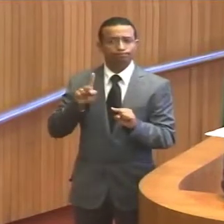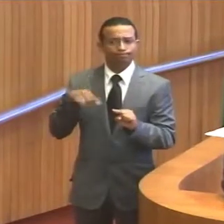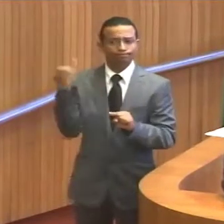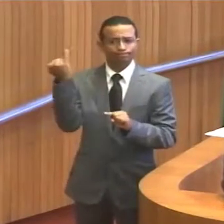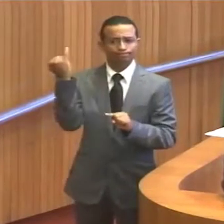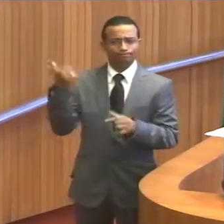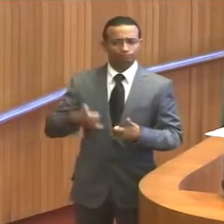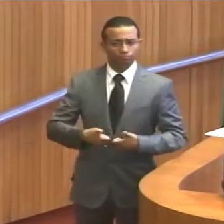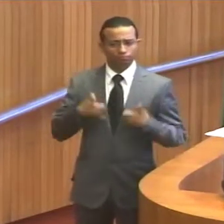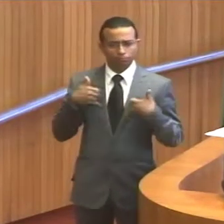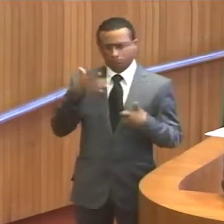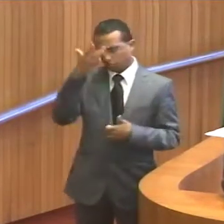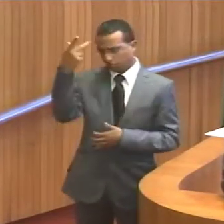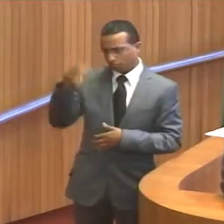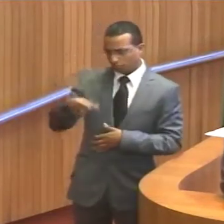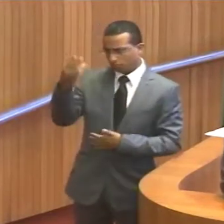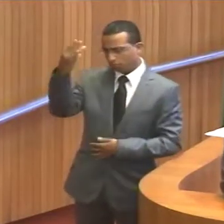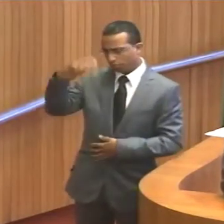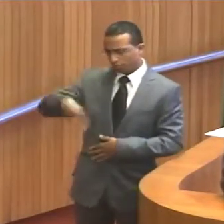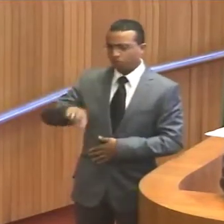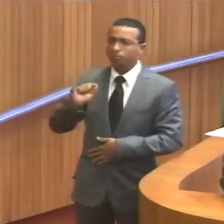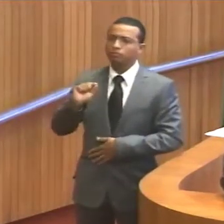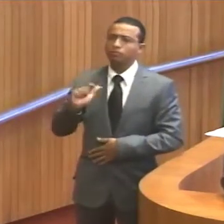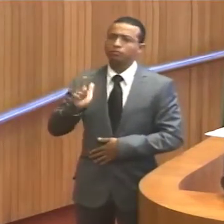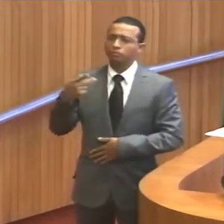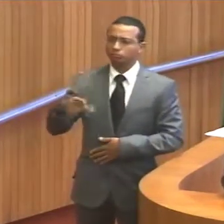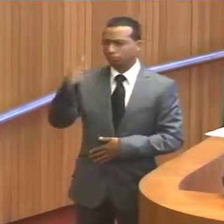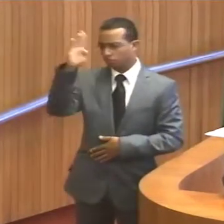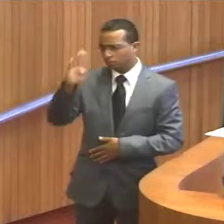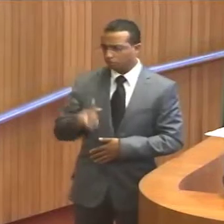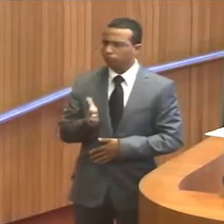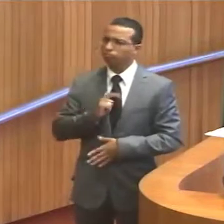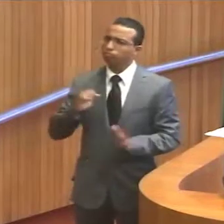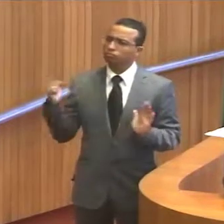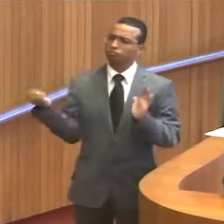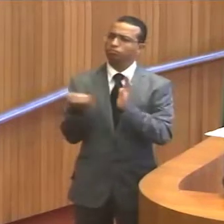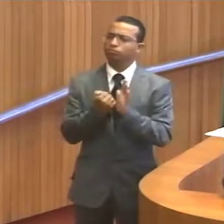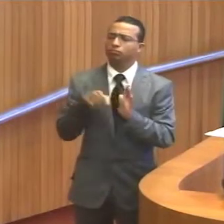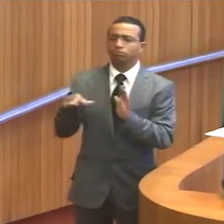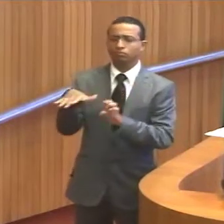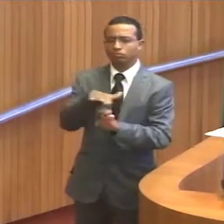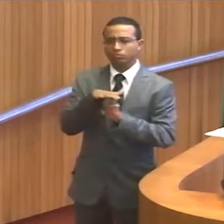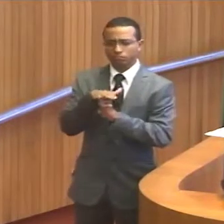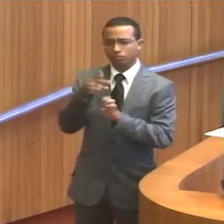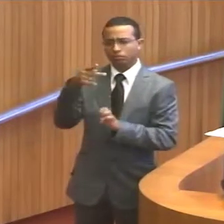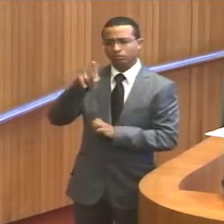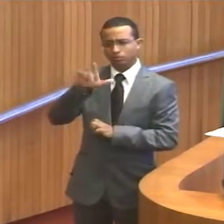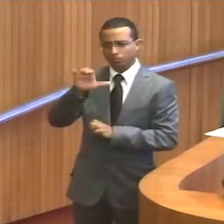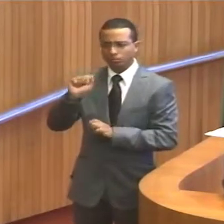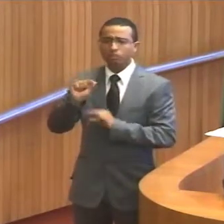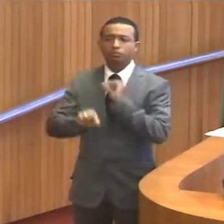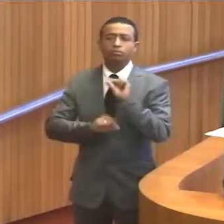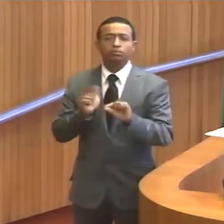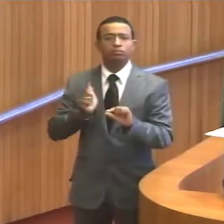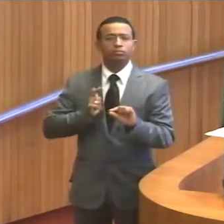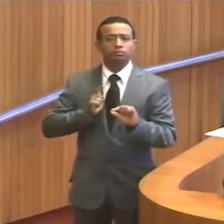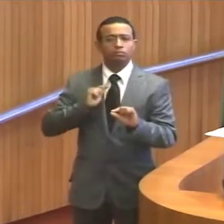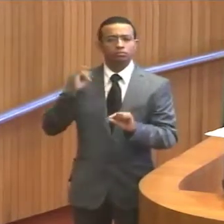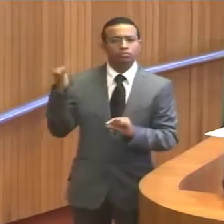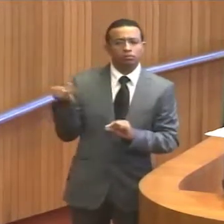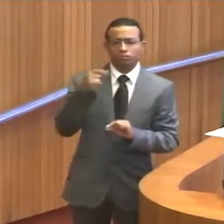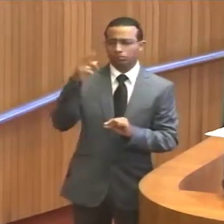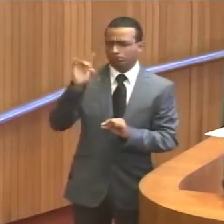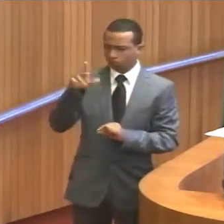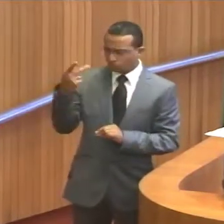de maranhense, orgulho brasileiro, ter esse patrimônio, que é essa empresa pública, que tem um destaque não apenas